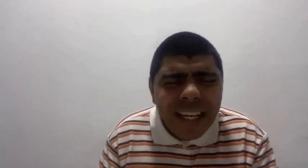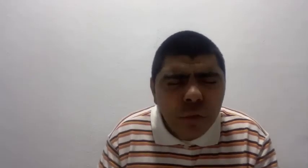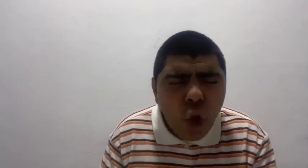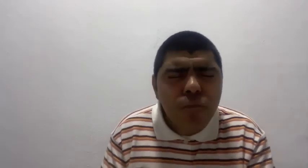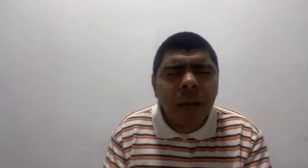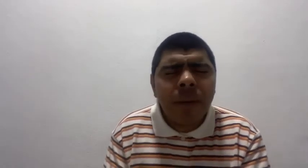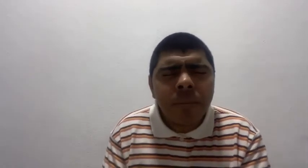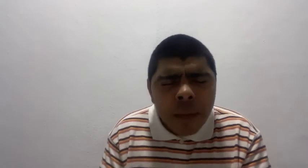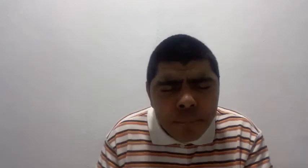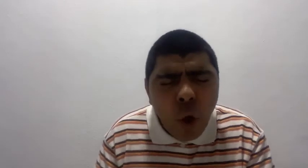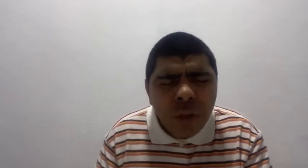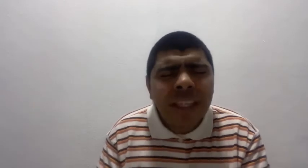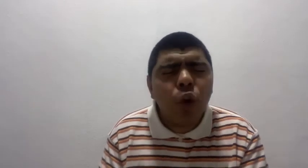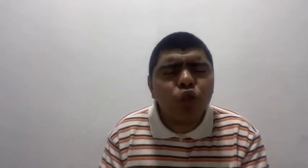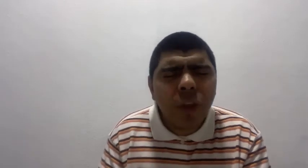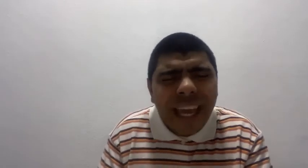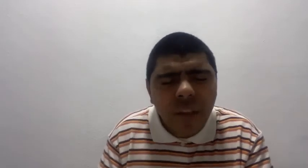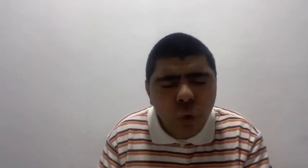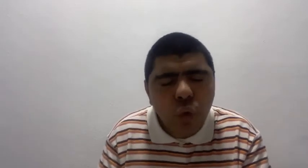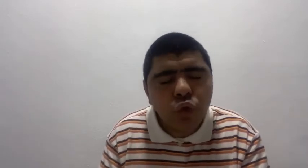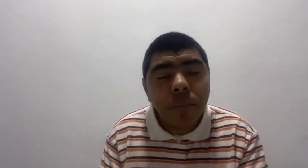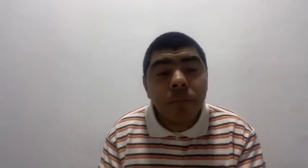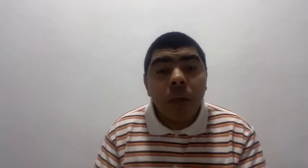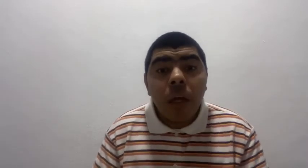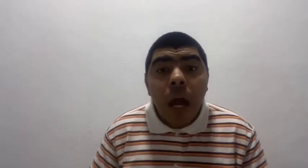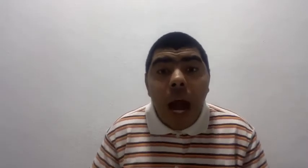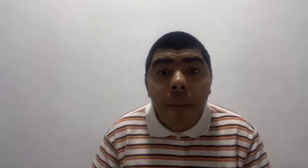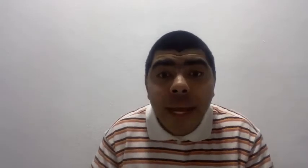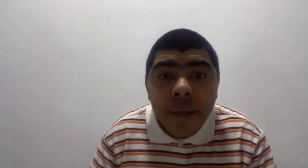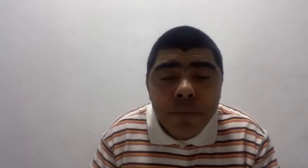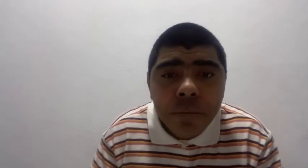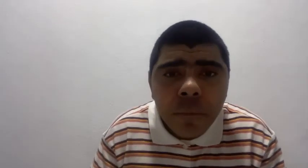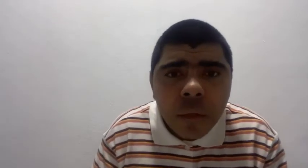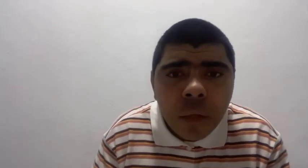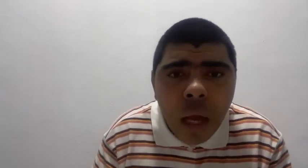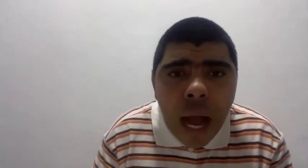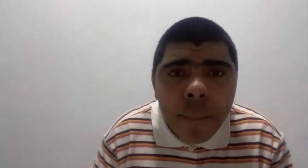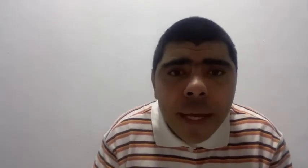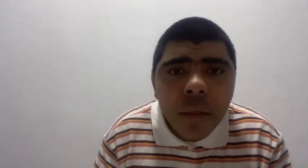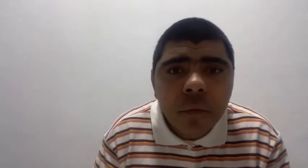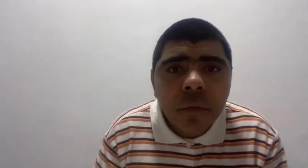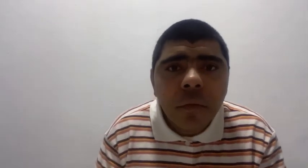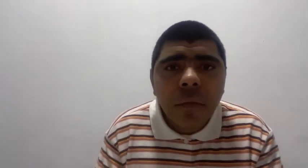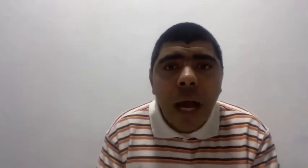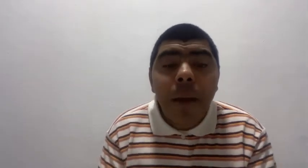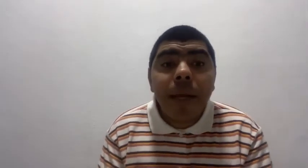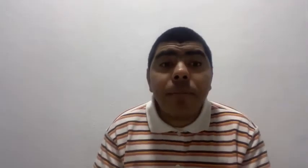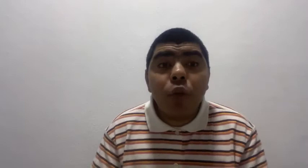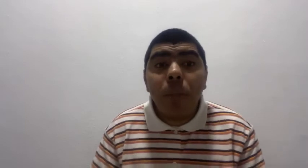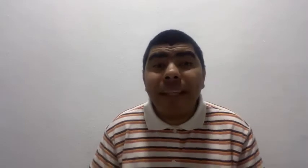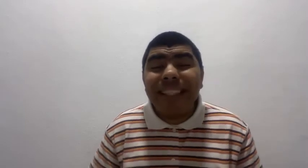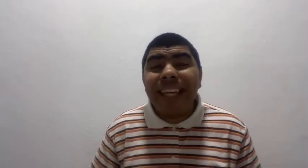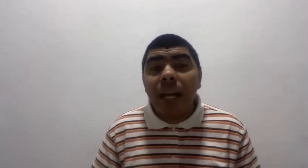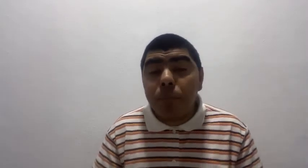el nombre poderoso de Jesús. Amén, amén, amén. Dios bendiga al